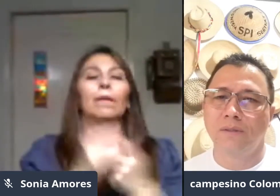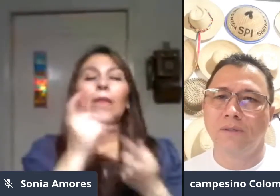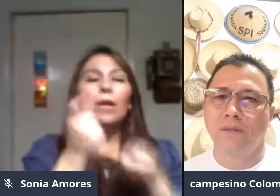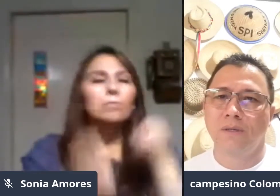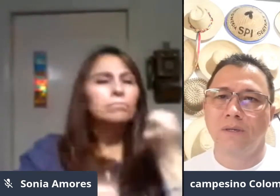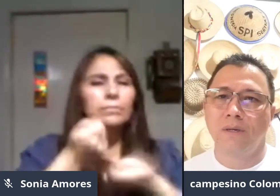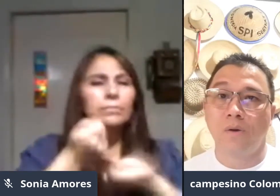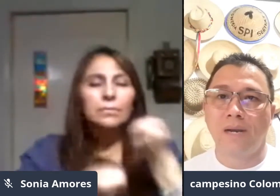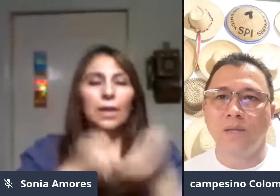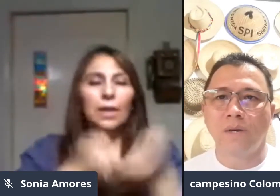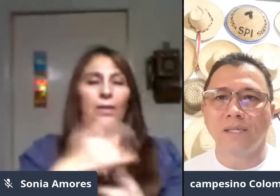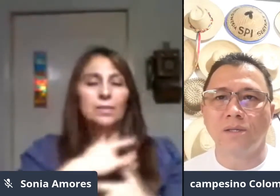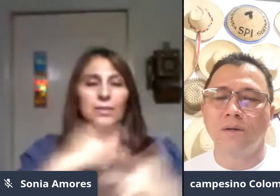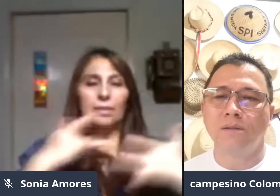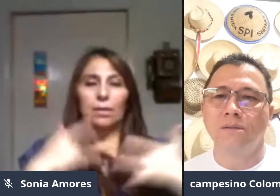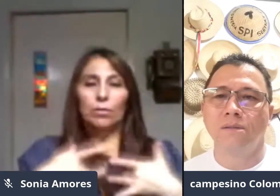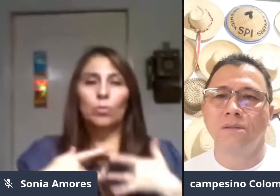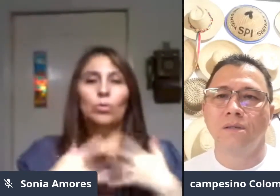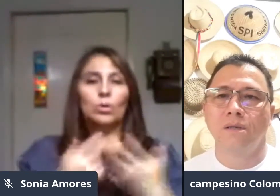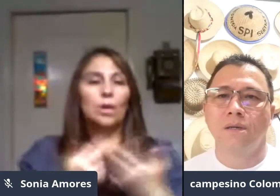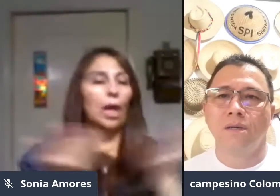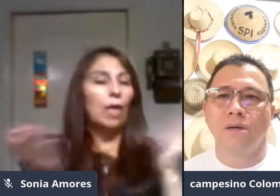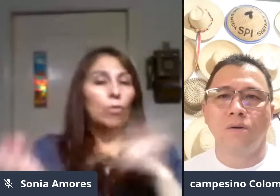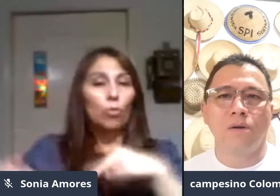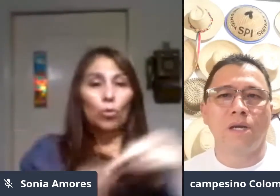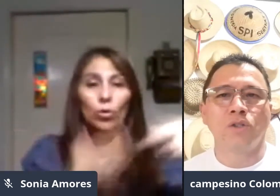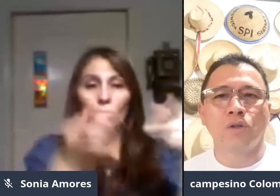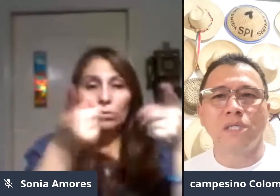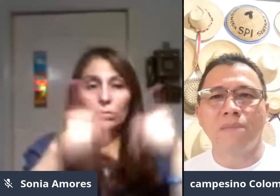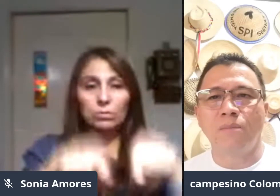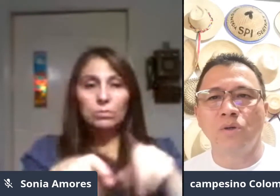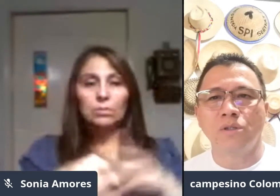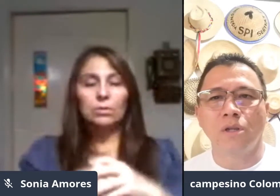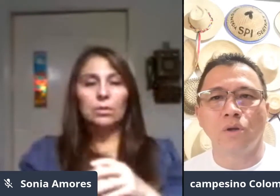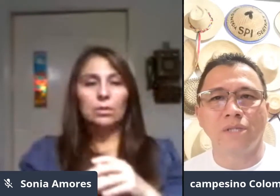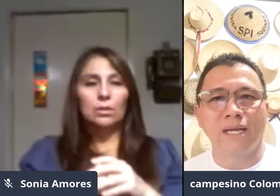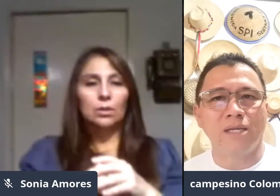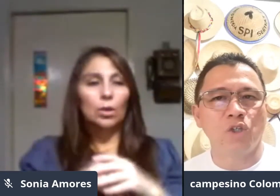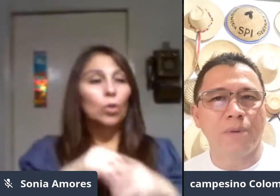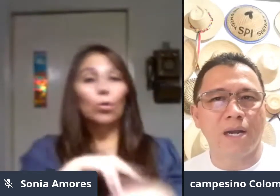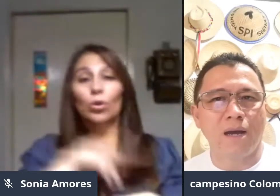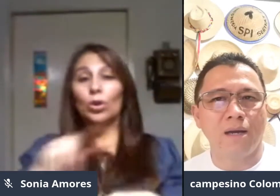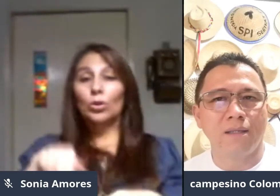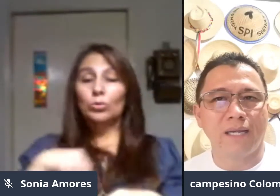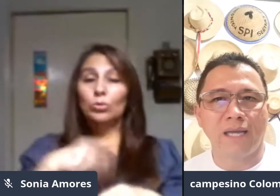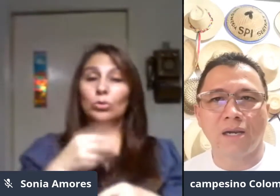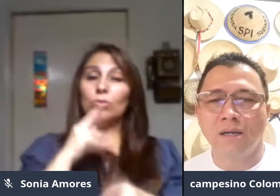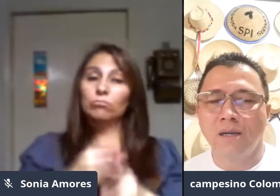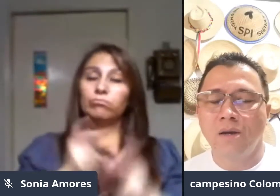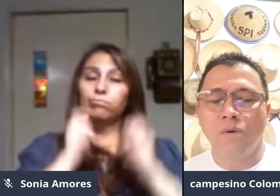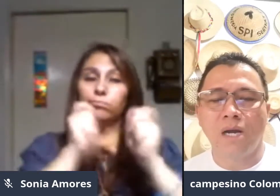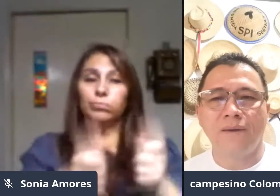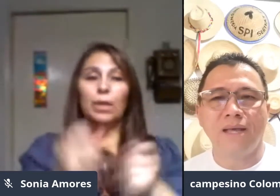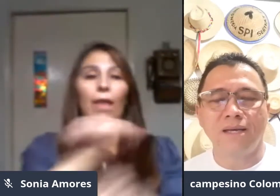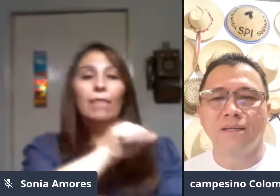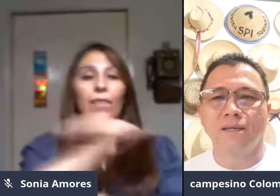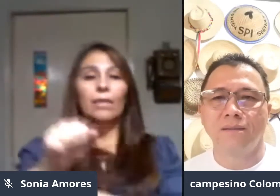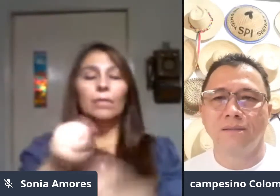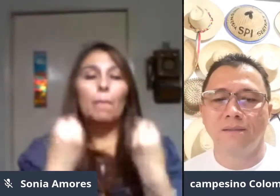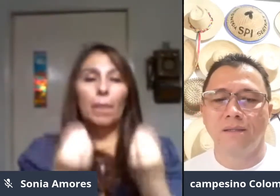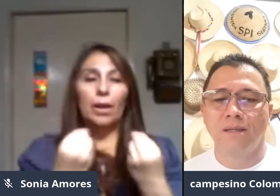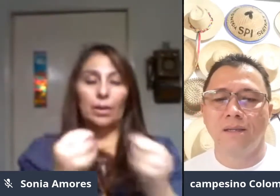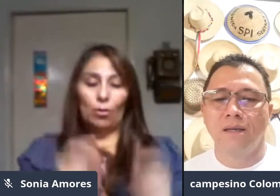salud, con la educación, con lo que nosotros llamamos los derechos para tener una vida